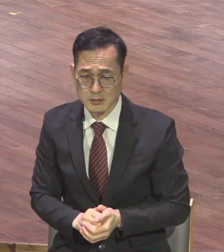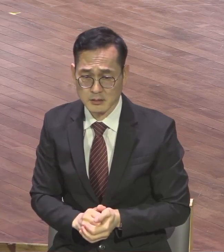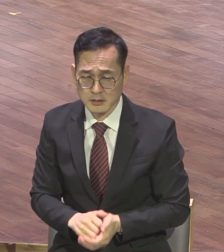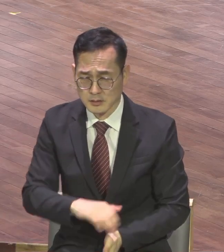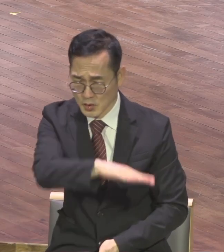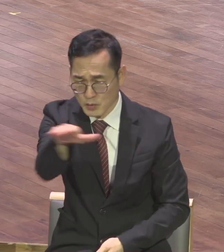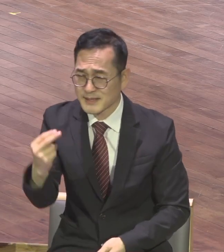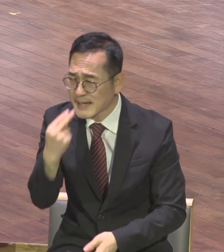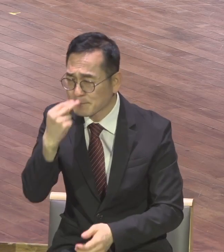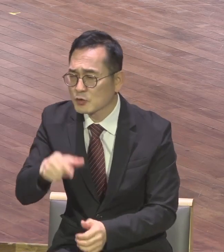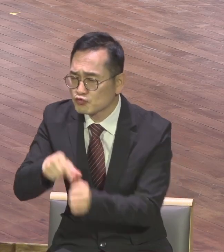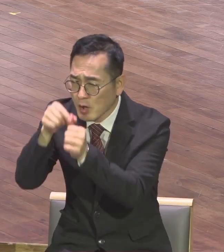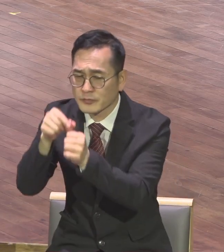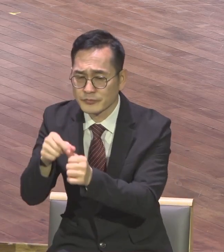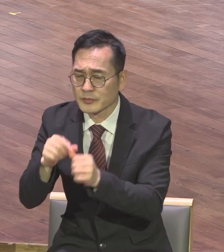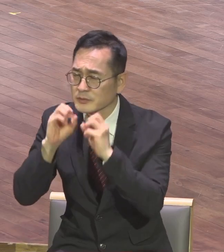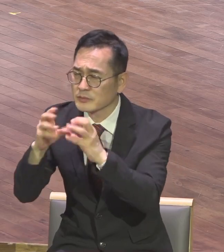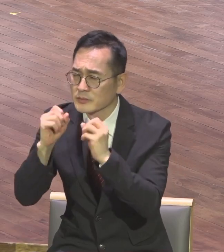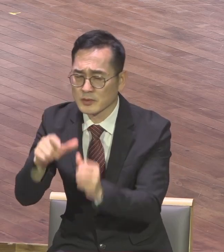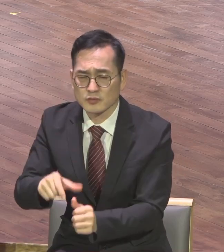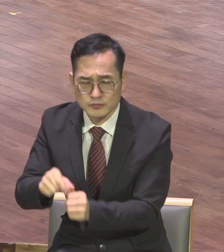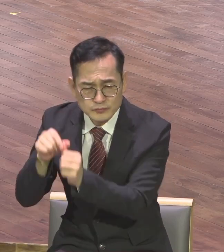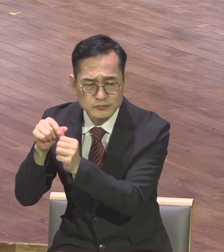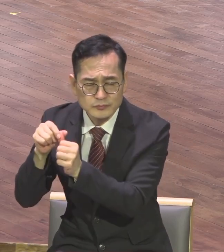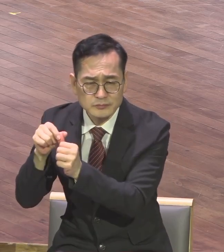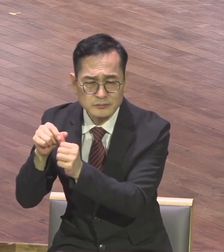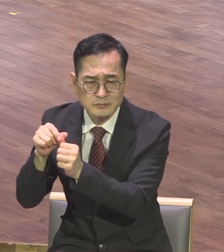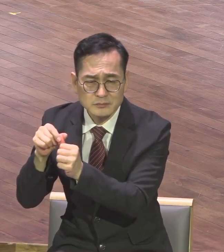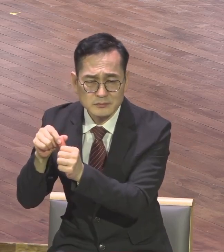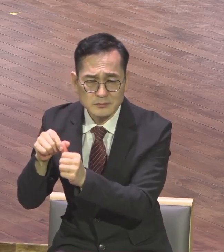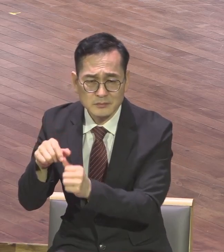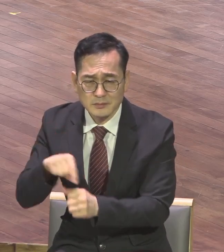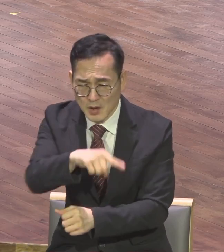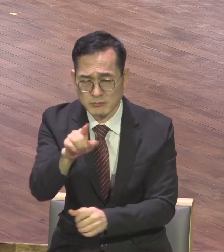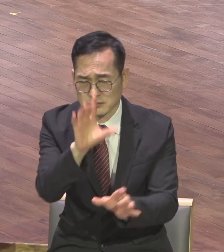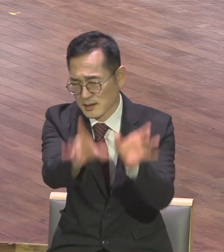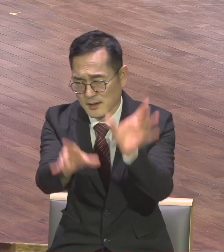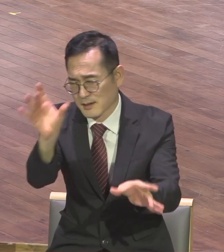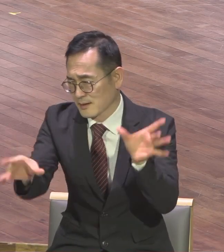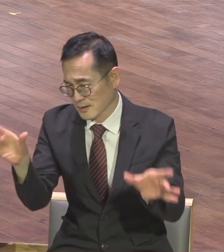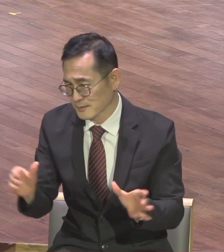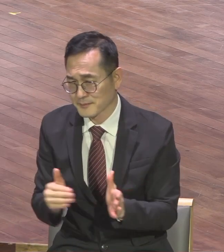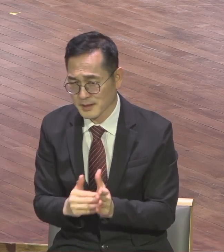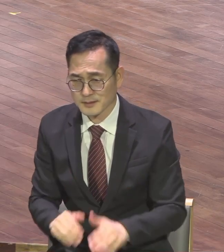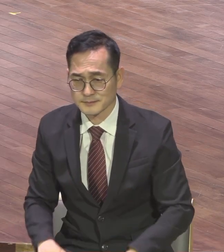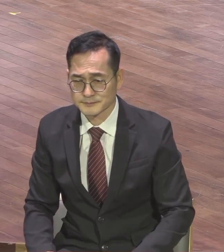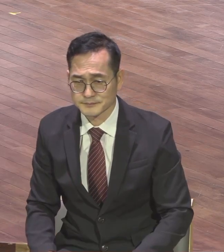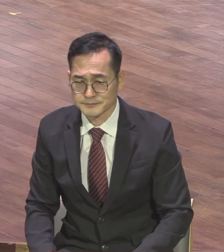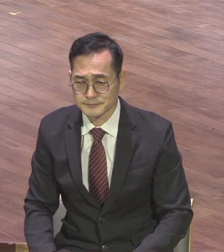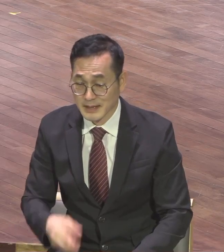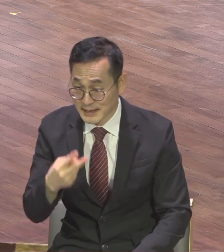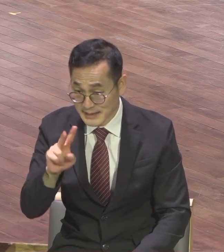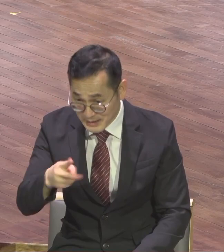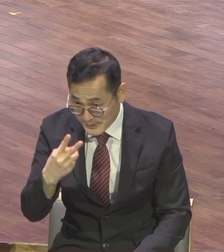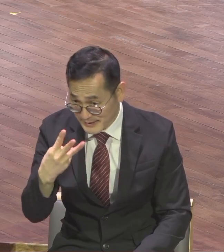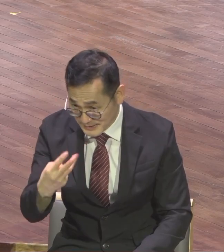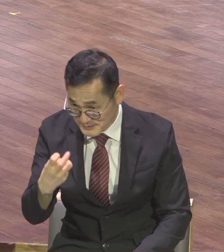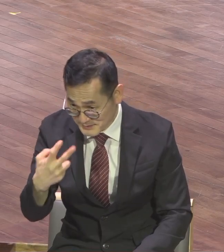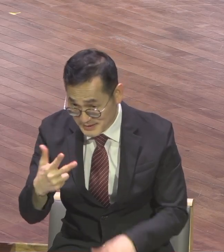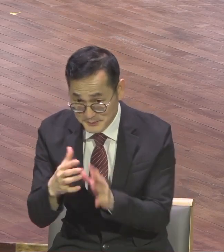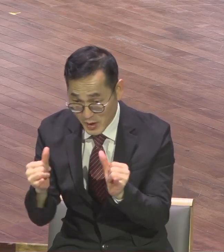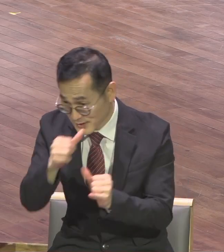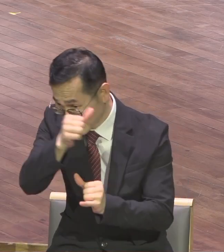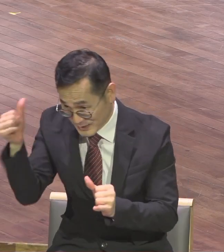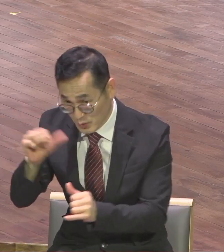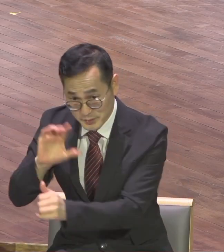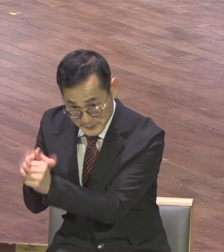구원에 있는데 아멘? 그러니까 교회적으로 상반기 여정을 통해서 2, 3일 장로를 세우고 중직자 평신도